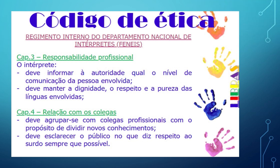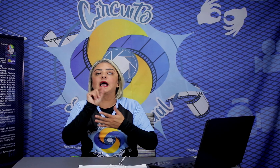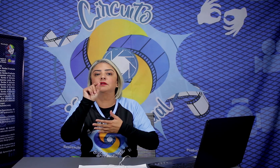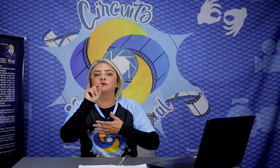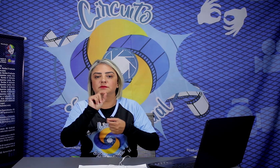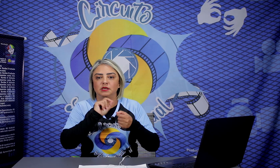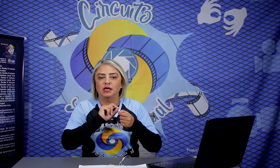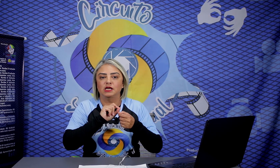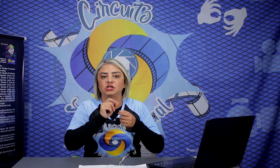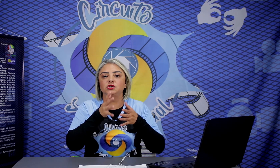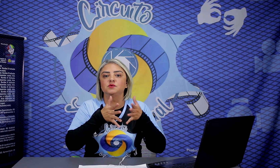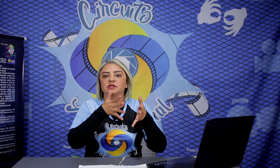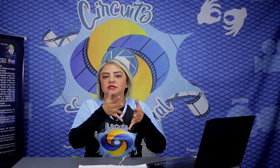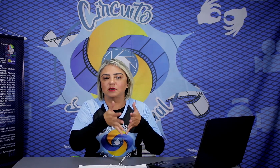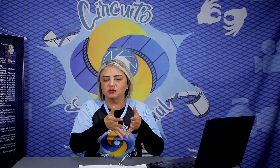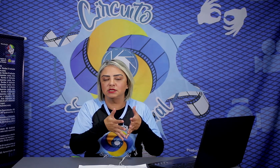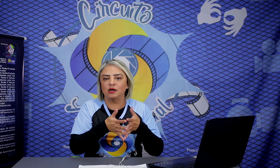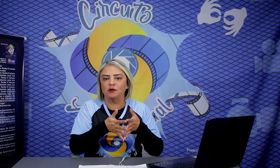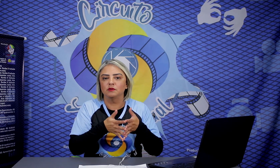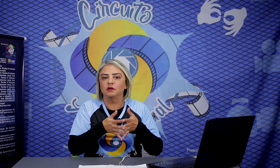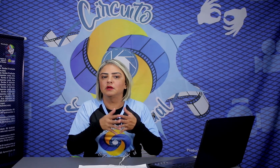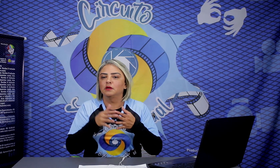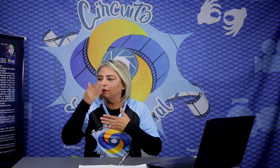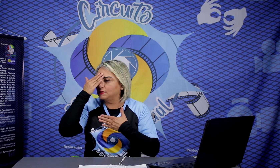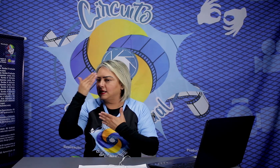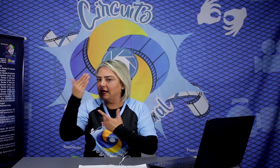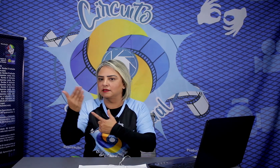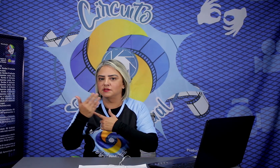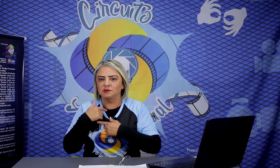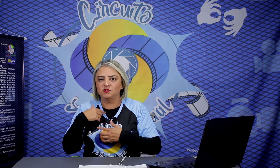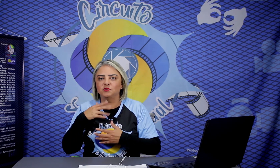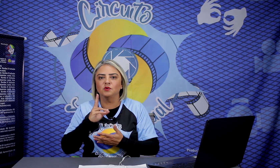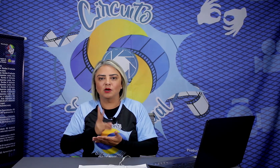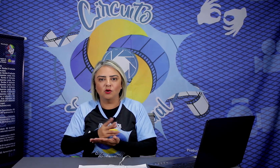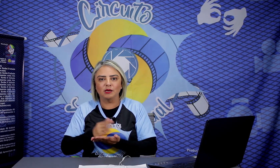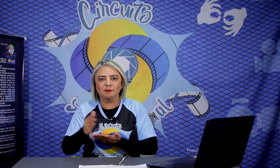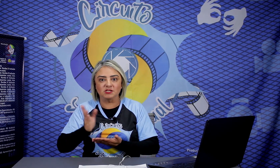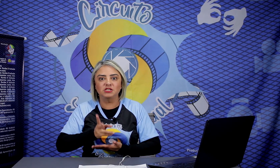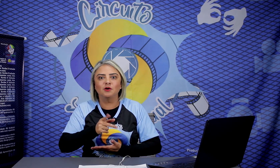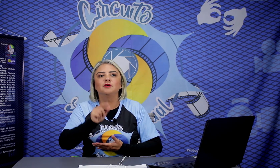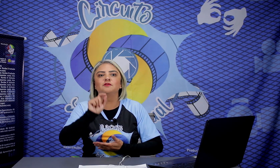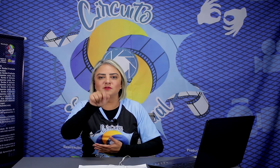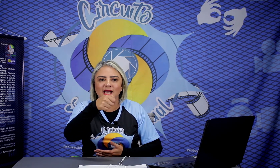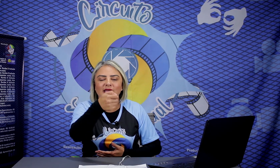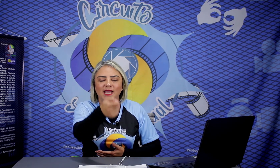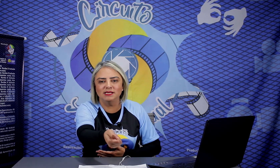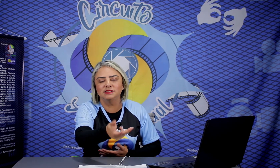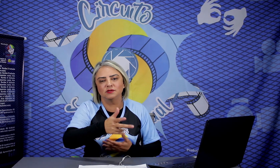errado. A gente usa tal sinal. Obrigada, você me ajudou. Agora, a partir de agora eu vou usar esse seu